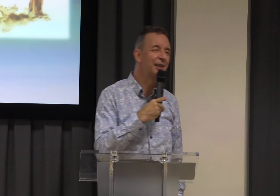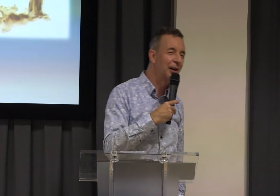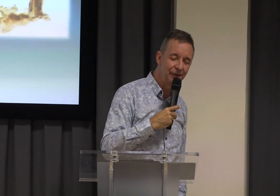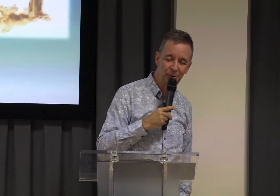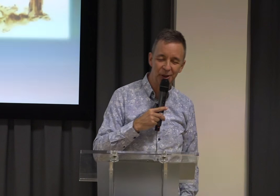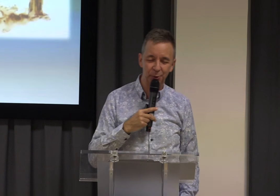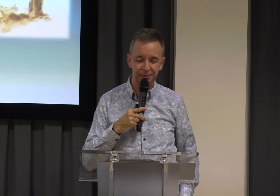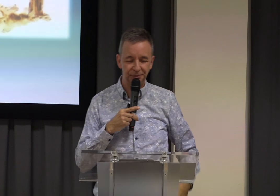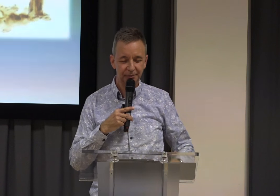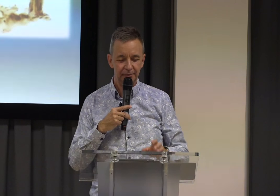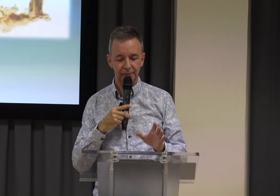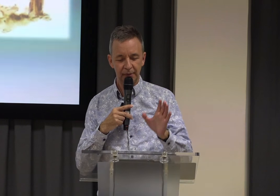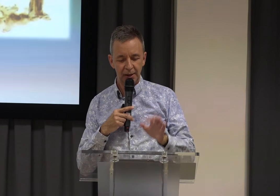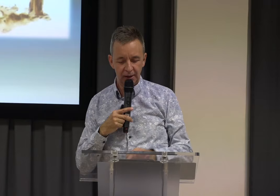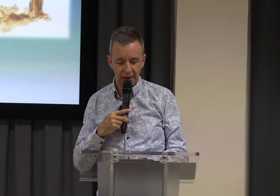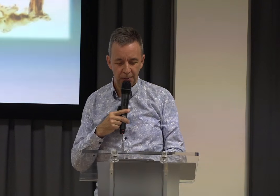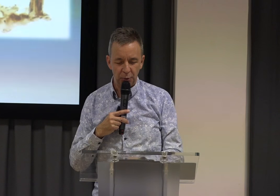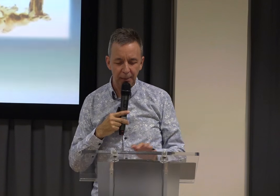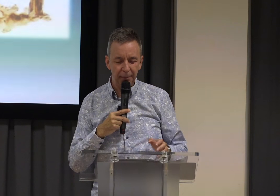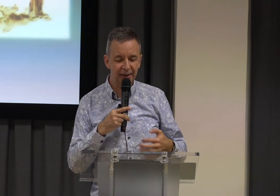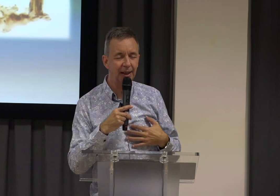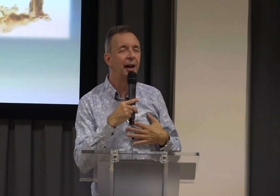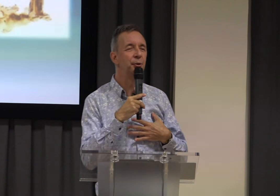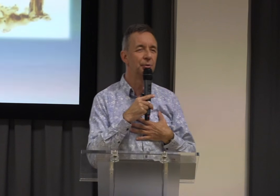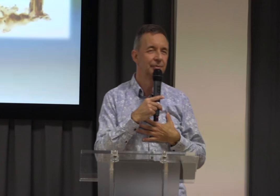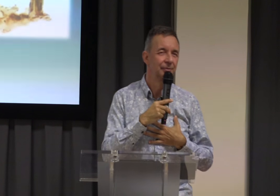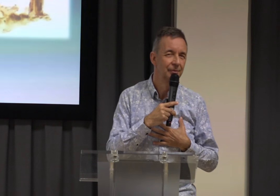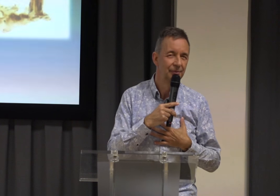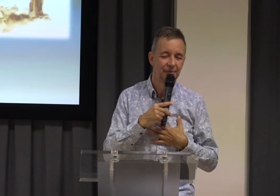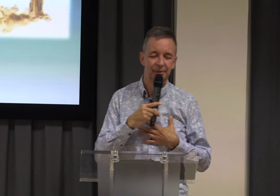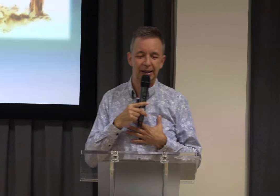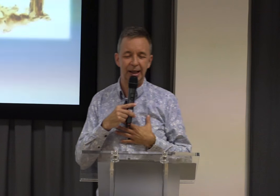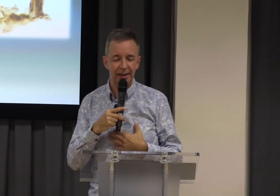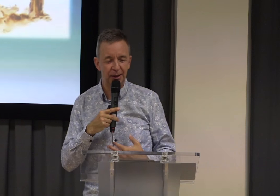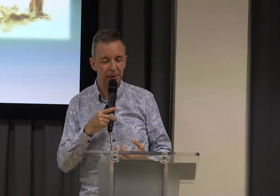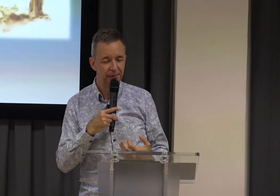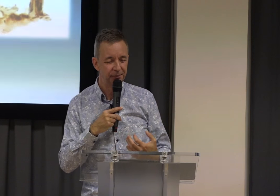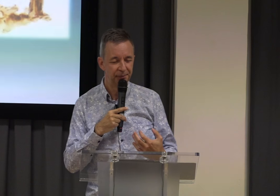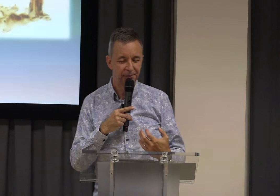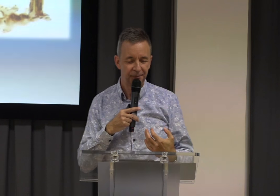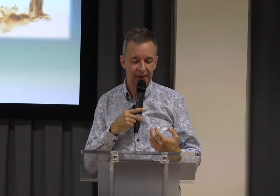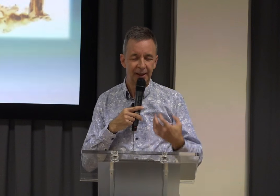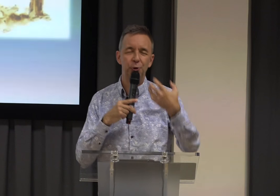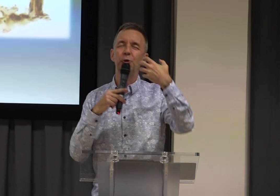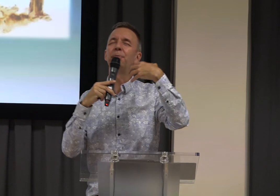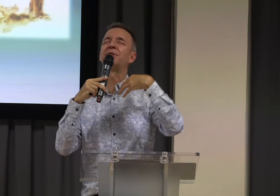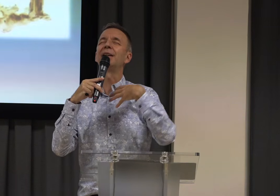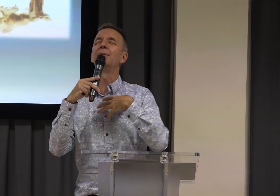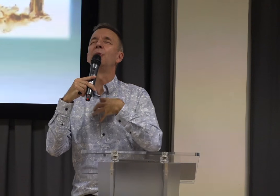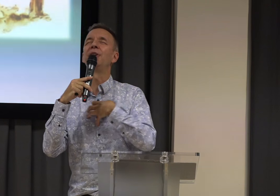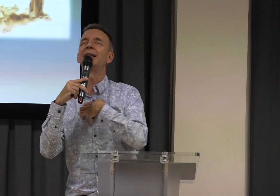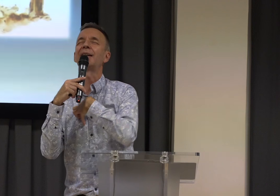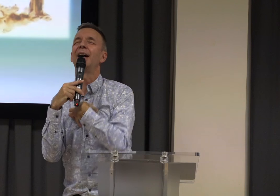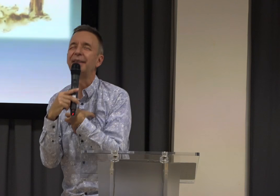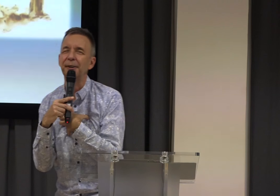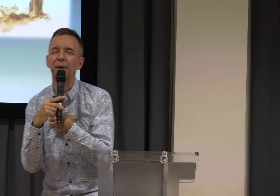Après, c'est dans la vie de tous les jours. Mon âme appartient à Dieu. Elle est à lui. Et Dieu possède